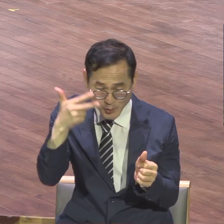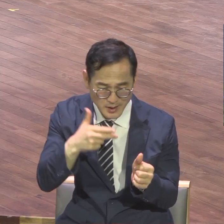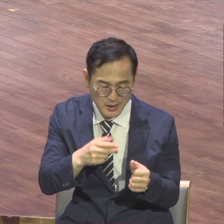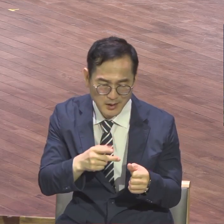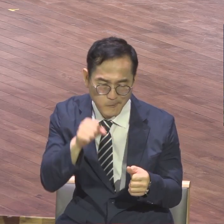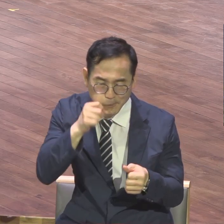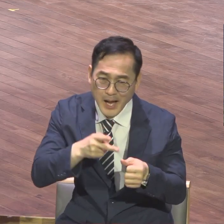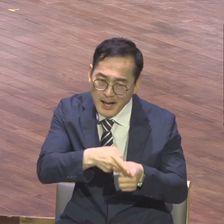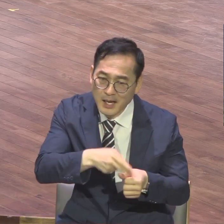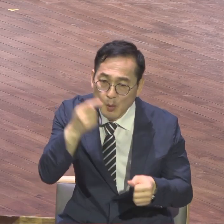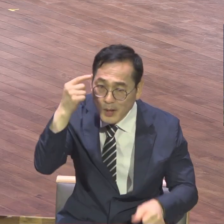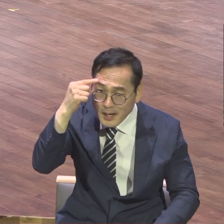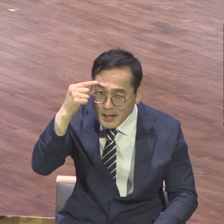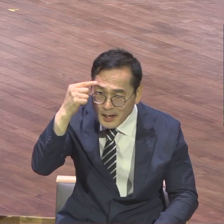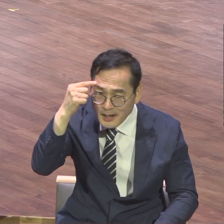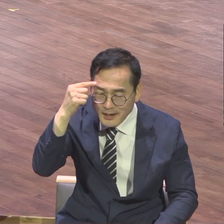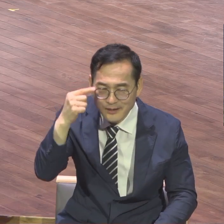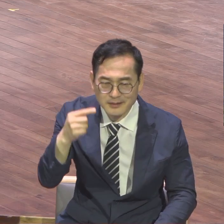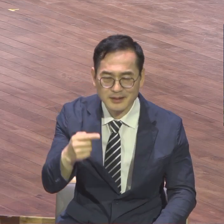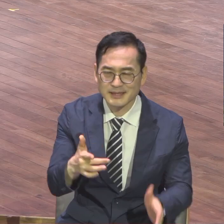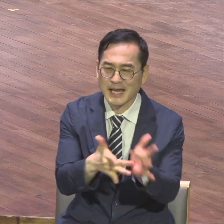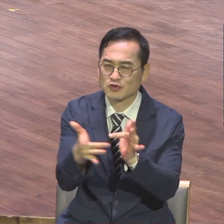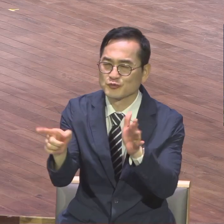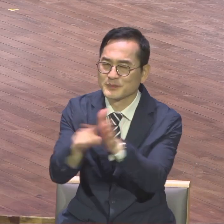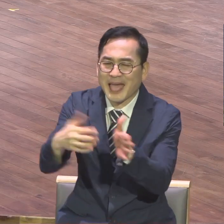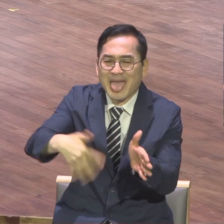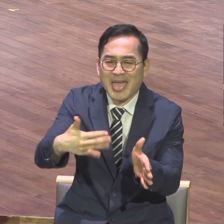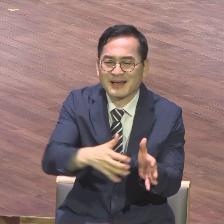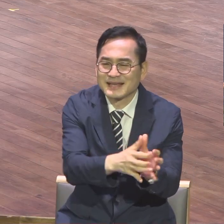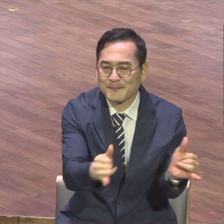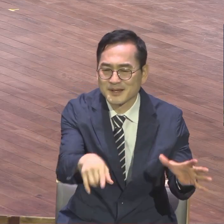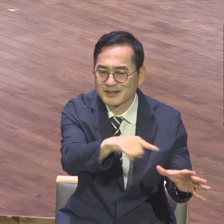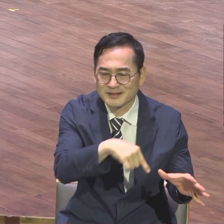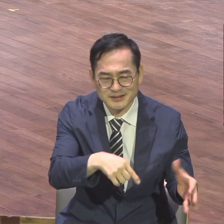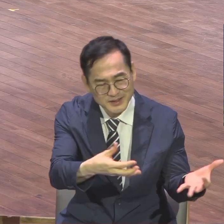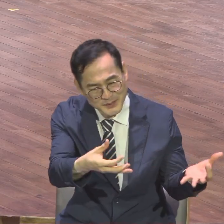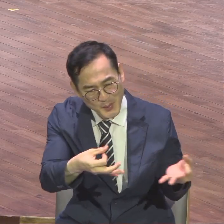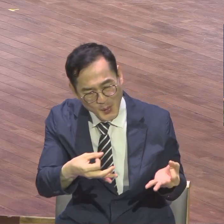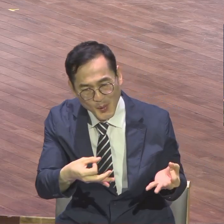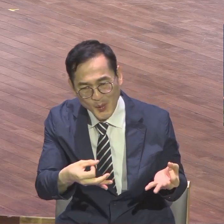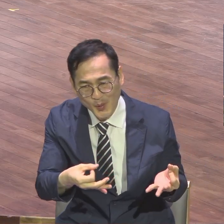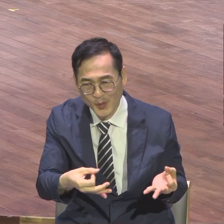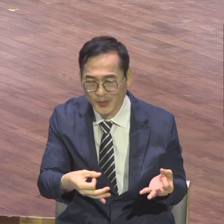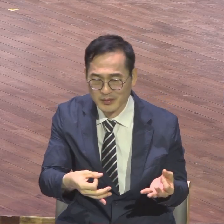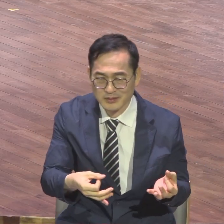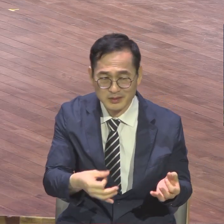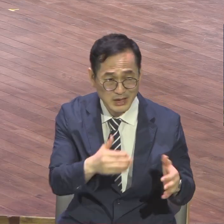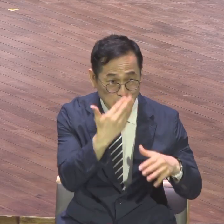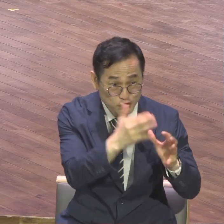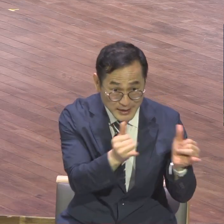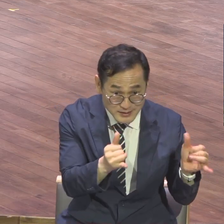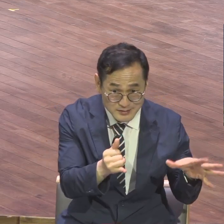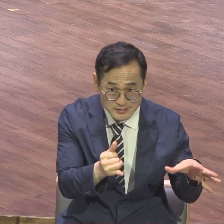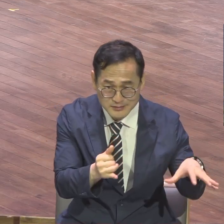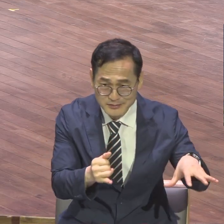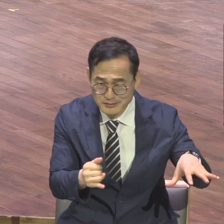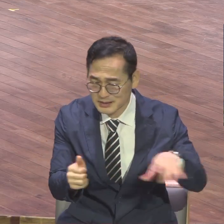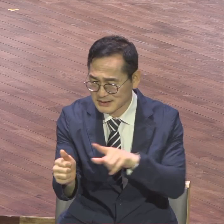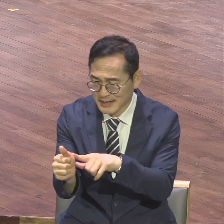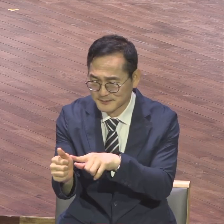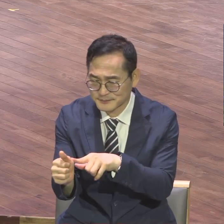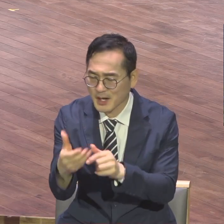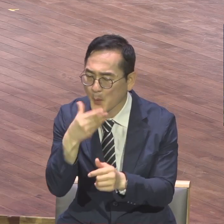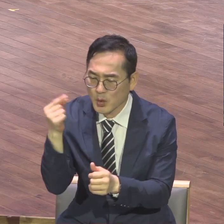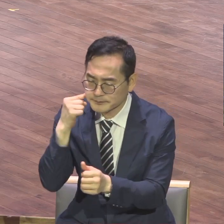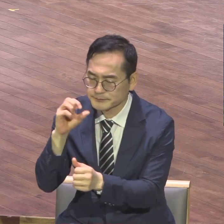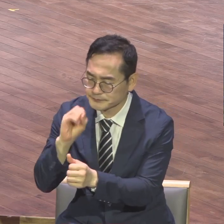있는 유대인들을 생각해서 복음을 증거를 가야 되겠는데 이 대상이 다 유대인들이란 말이에요. 쉽게 설명하면